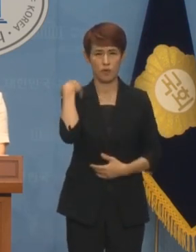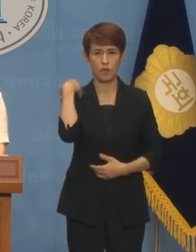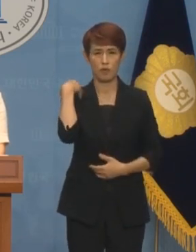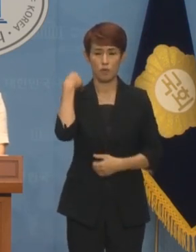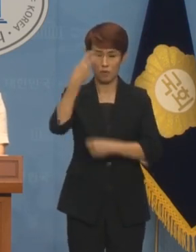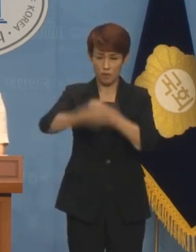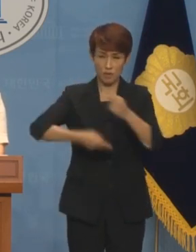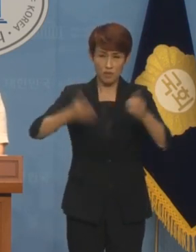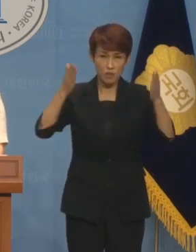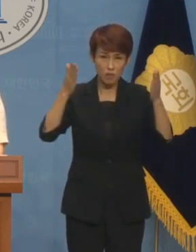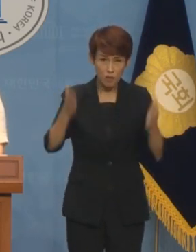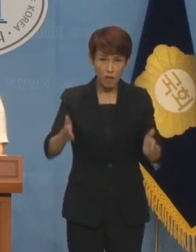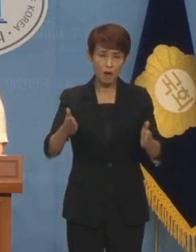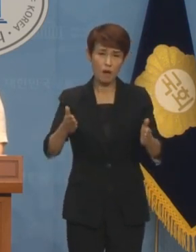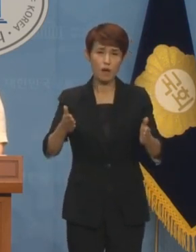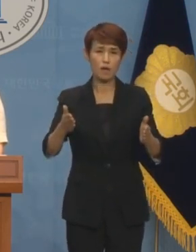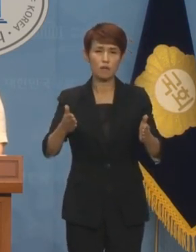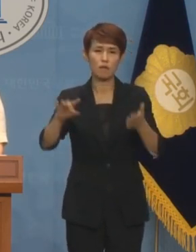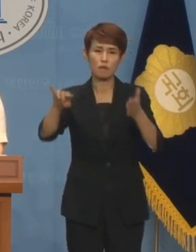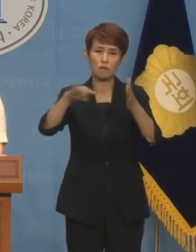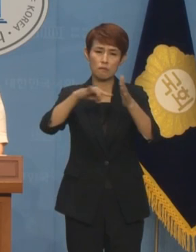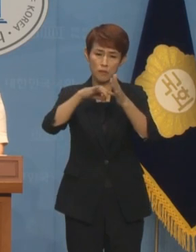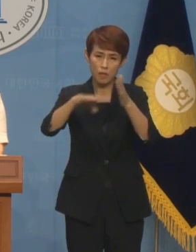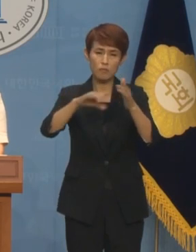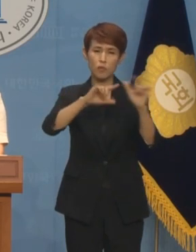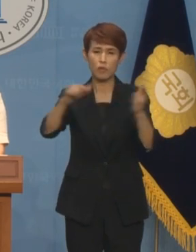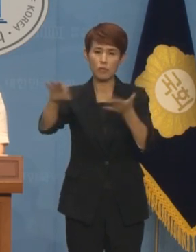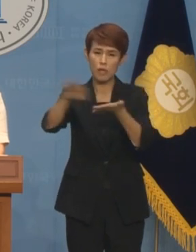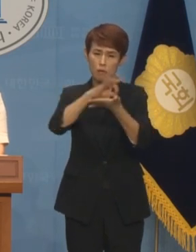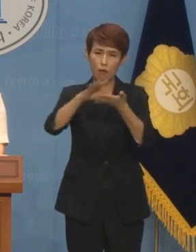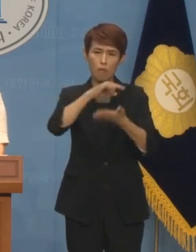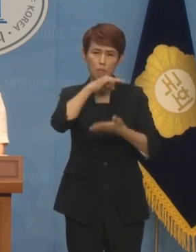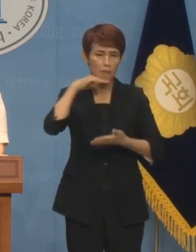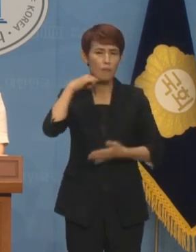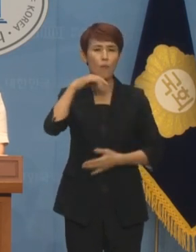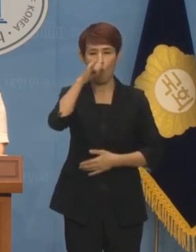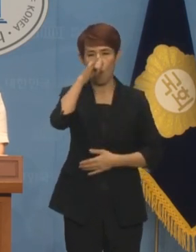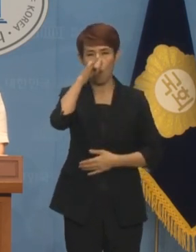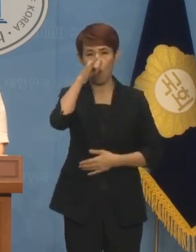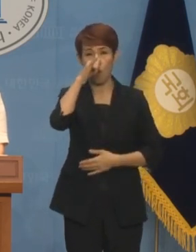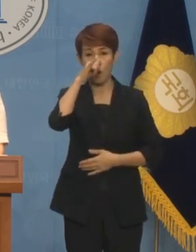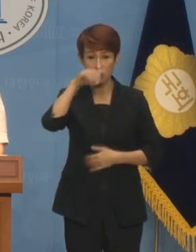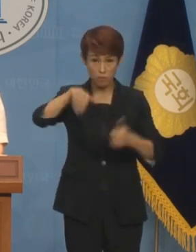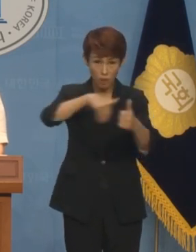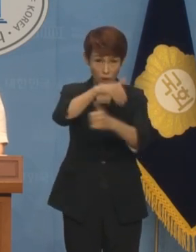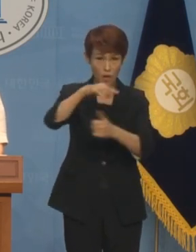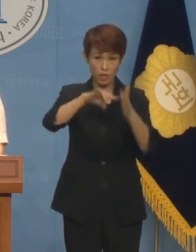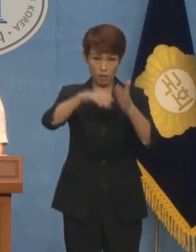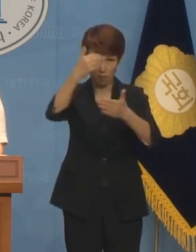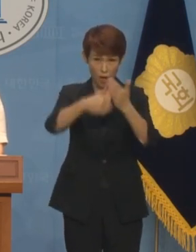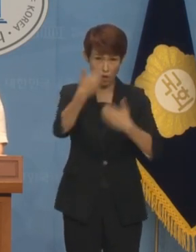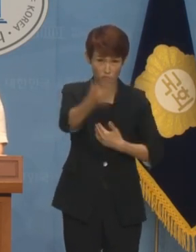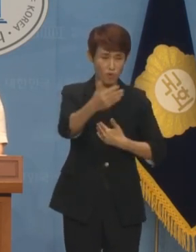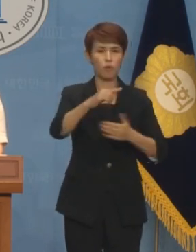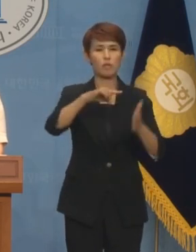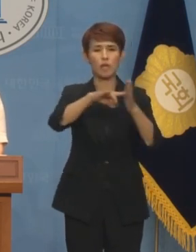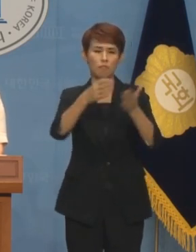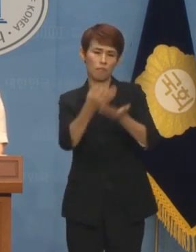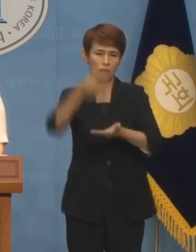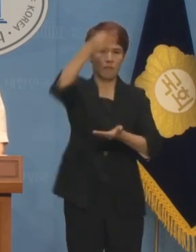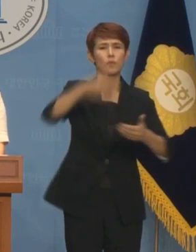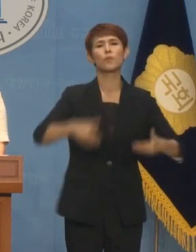연속 예정된 대규모의 재정 적자 등을 감안할 때 현재의 상황은 감세가 아니라 증세가